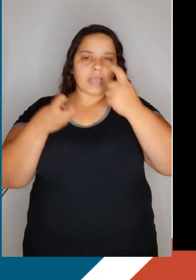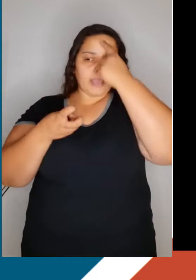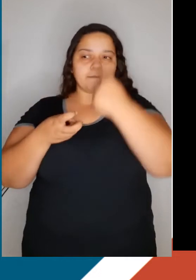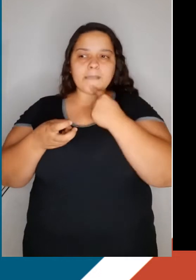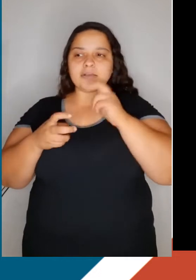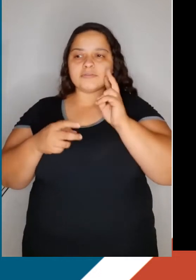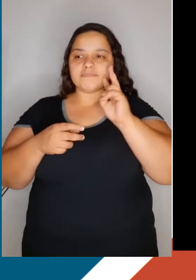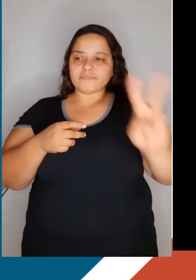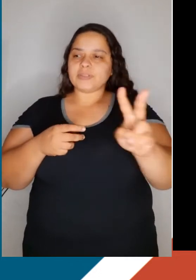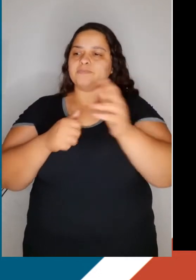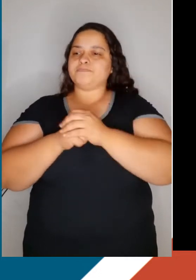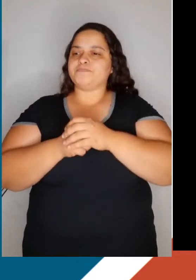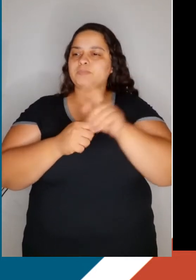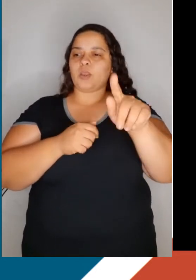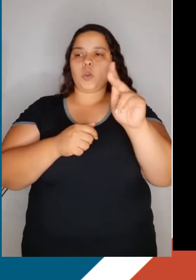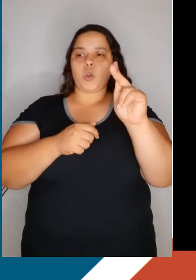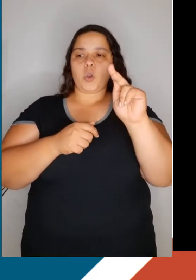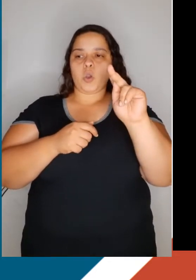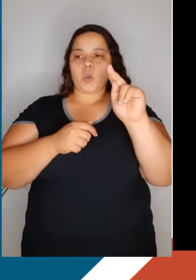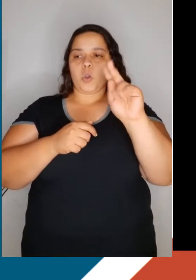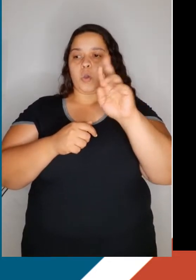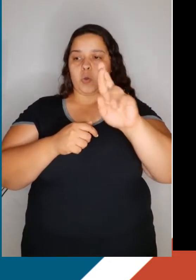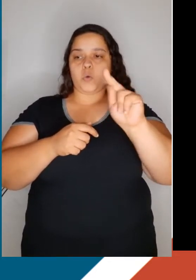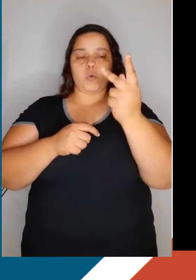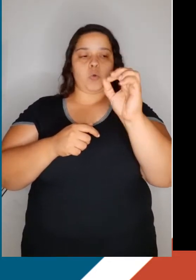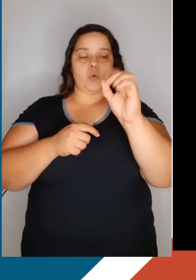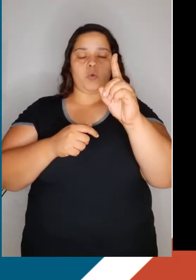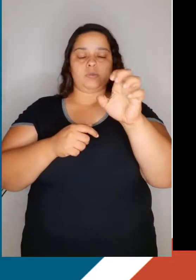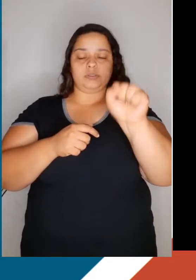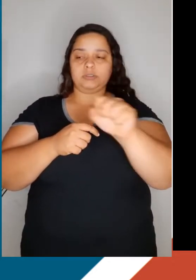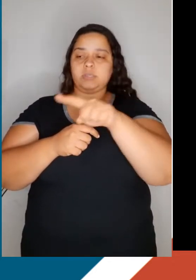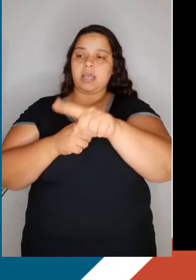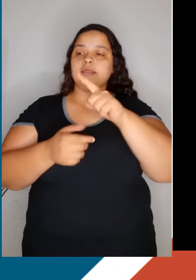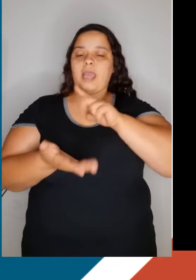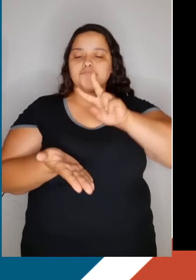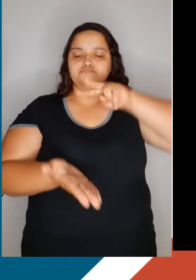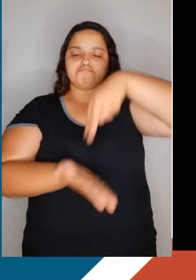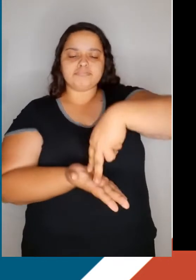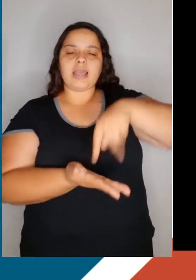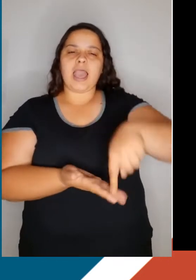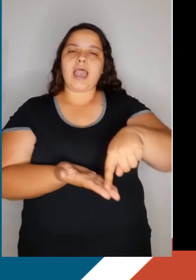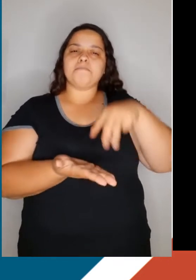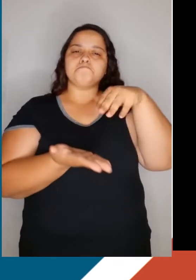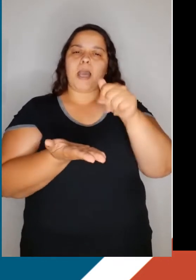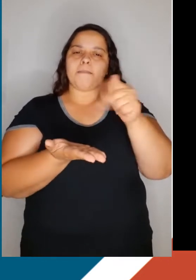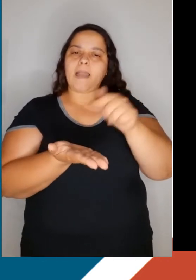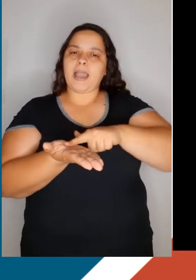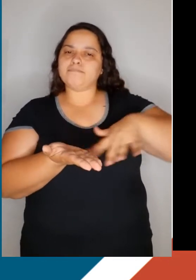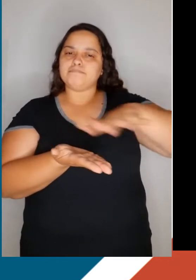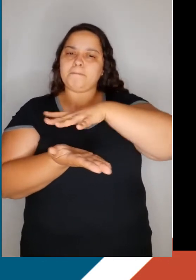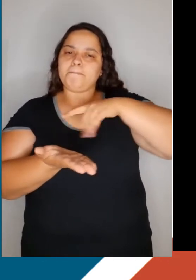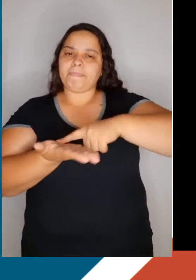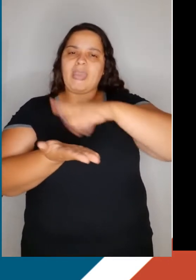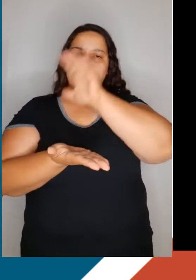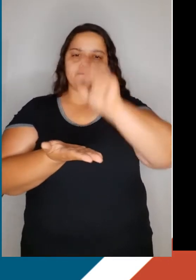aí do Rhodes, ele está em cima do continente africano, né, do mapa do continente africano, numa posição de domínio, né, uma